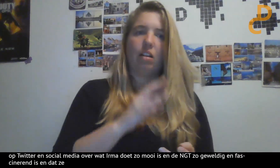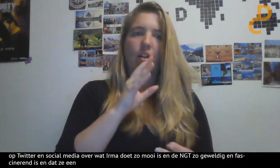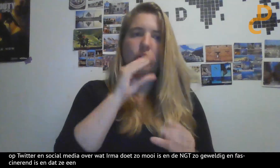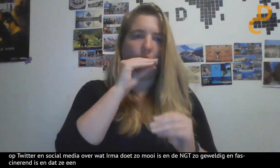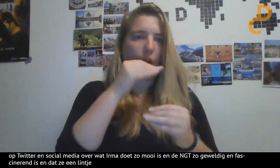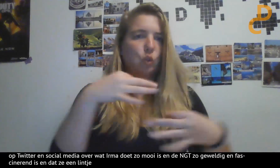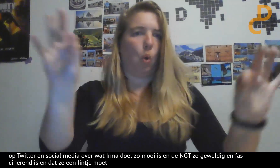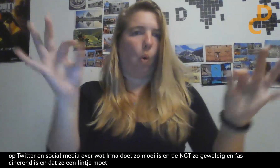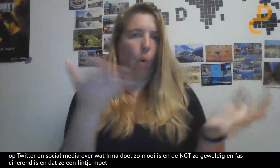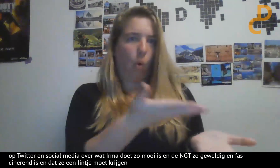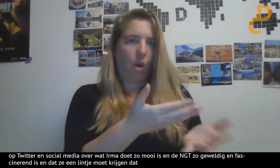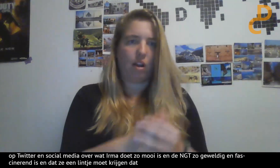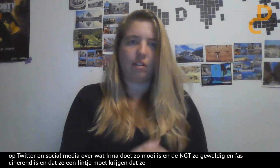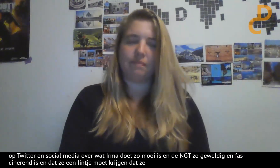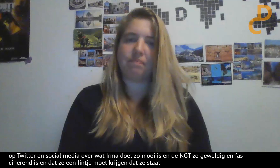Maar ook dat ze haar eigen talkshow verdient.